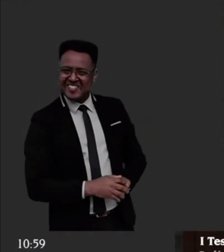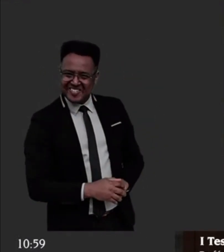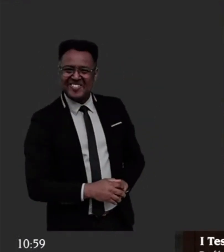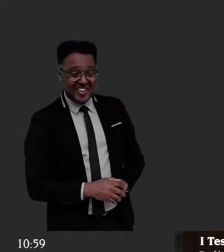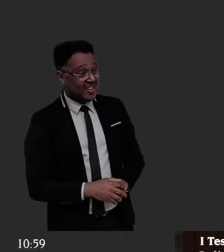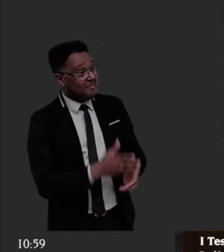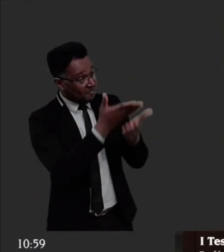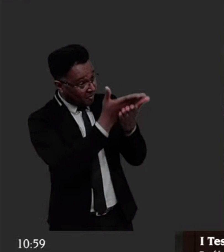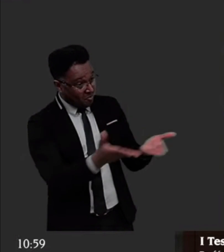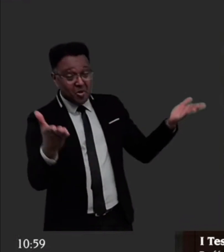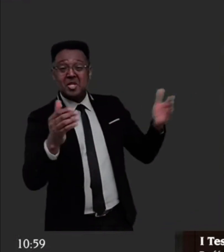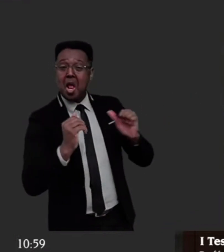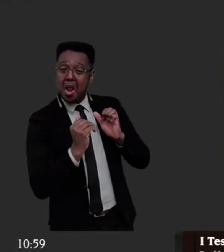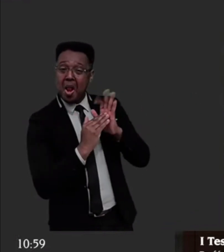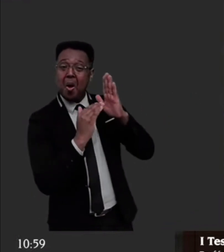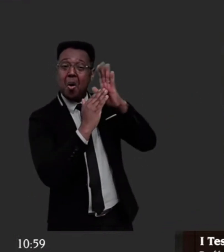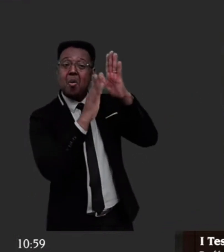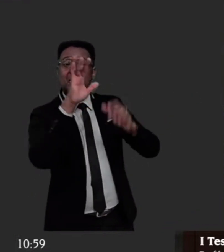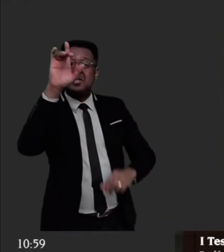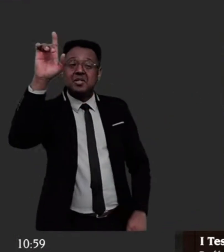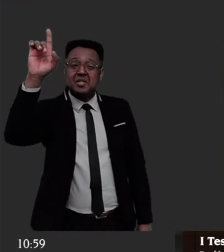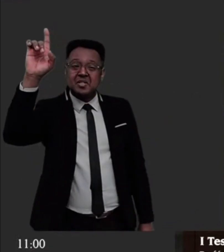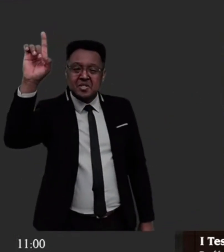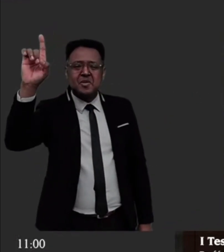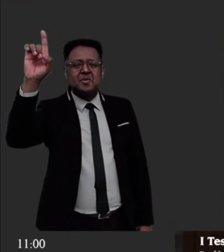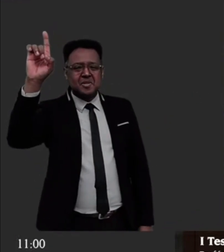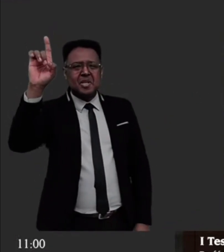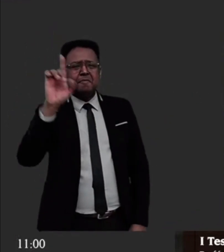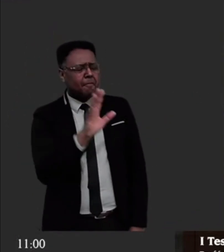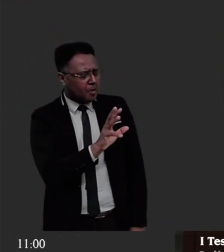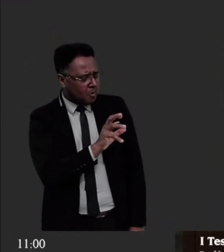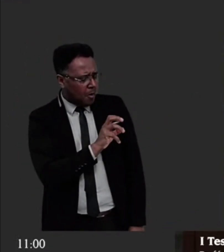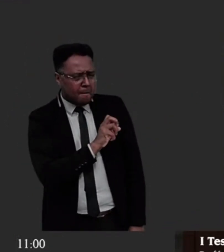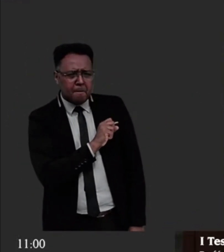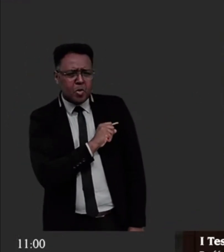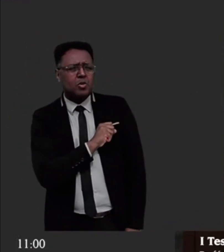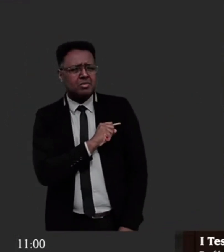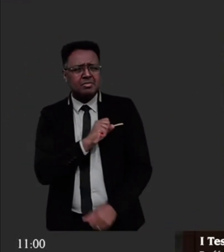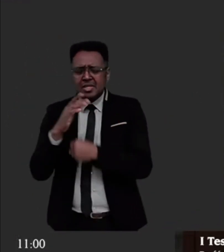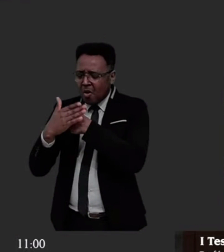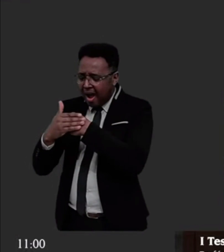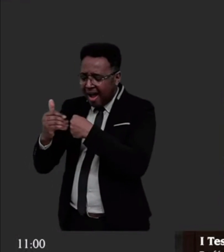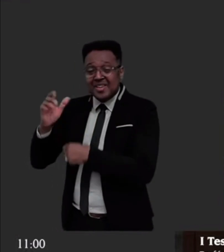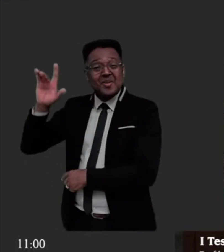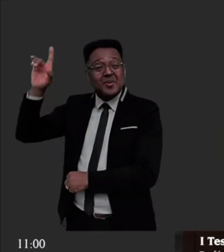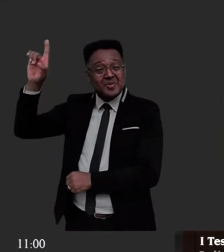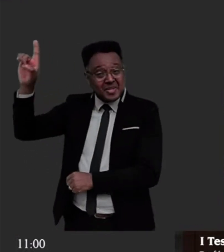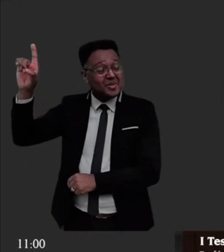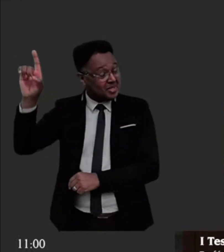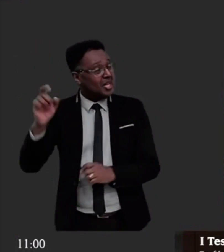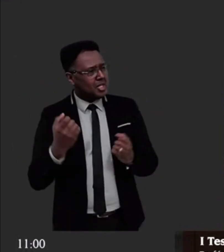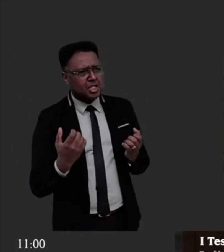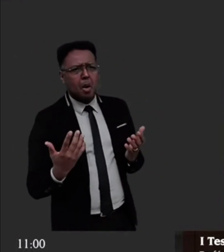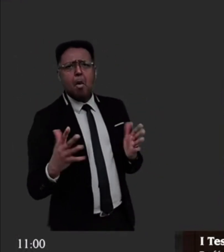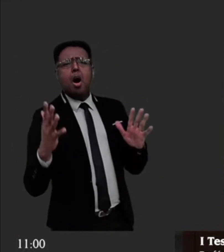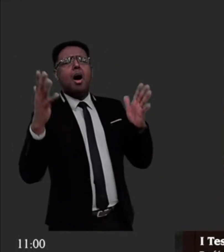Enquanto você louva a Deus, também você é louvado pelo teu carinho, teu amor para com Deus. Haja louvor também para nós